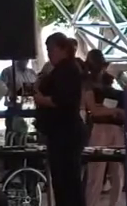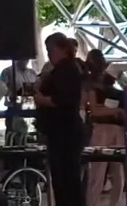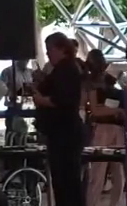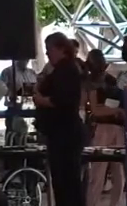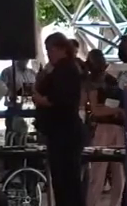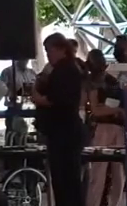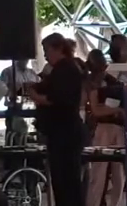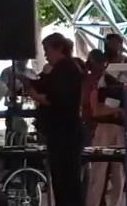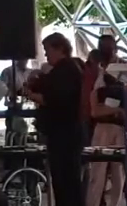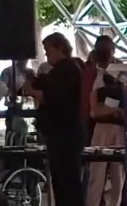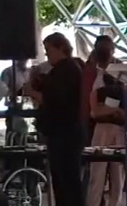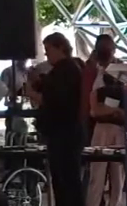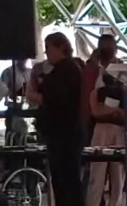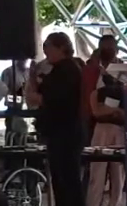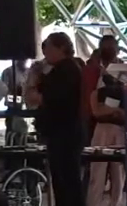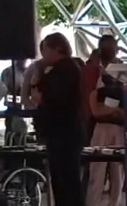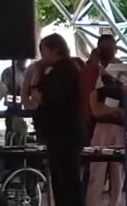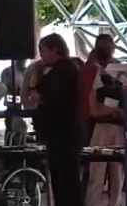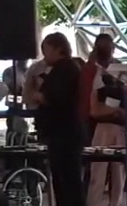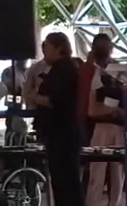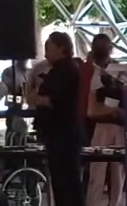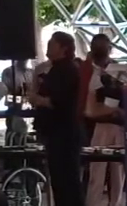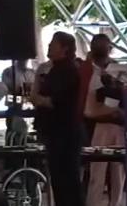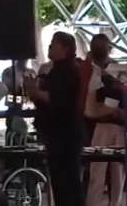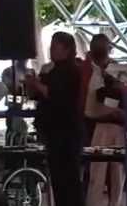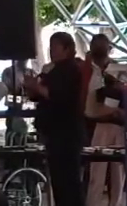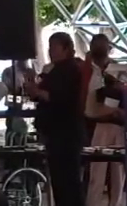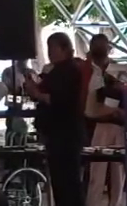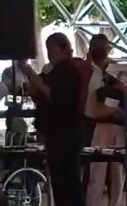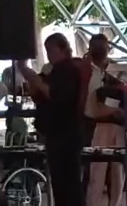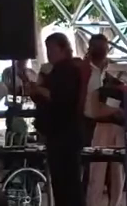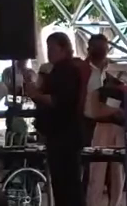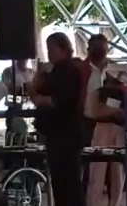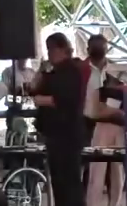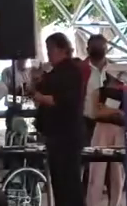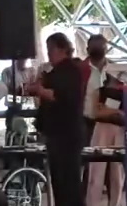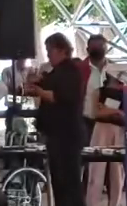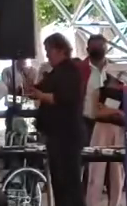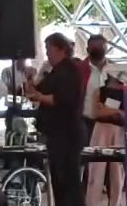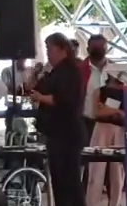gracias, le agradezco lo que ha hecho con nosotros.